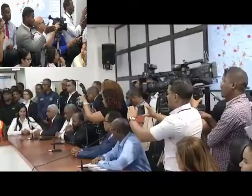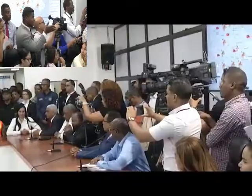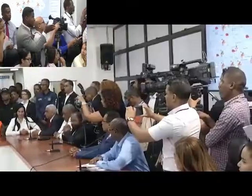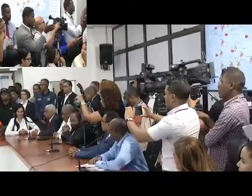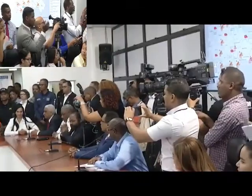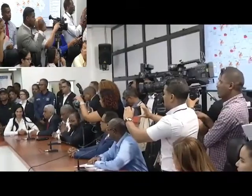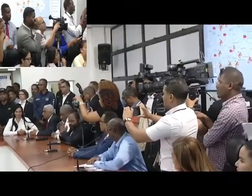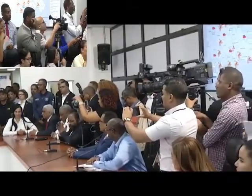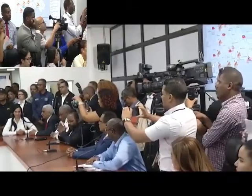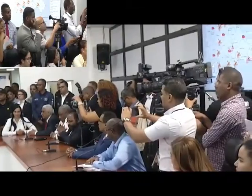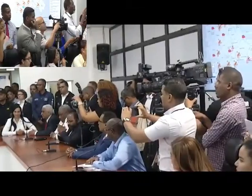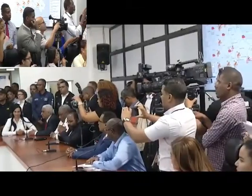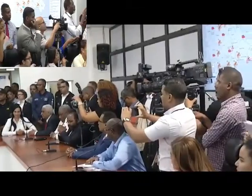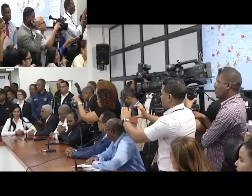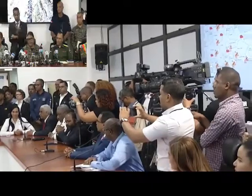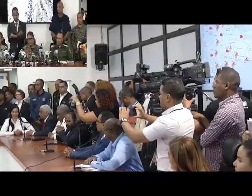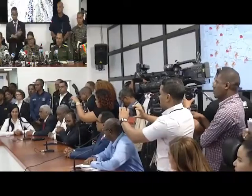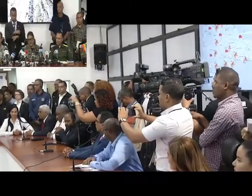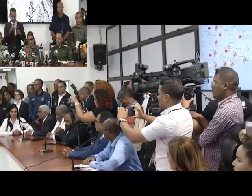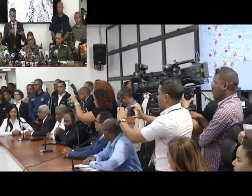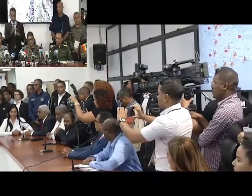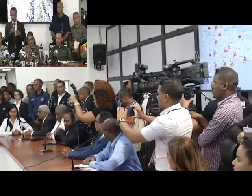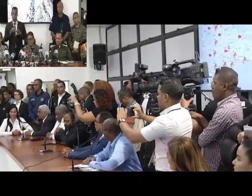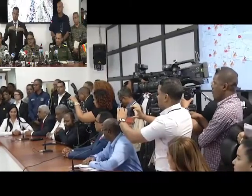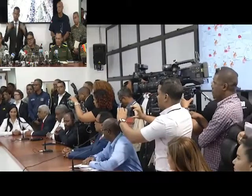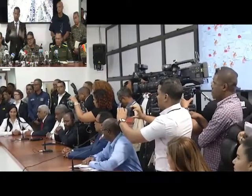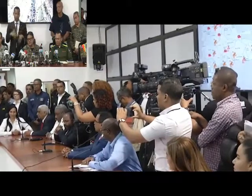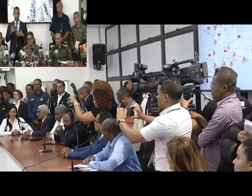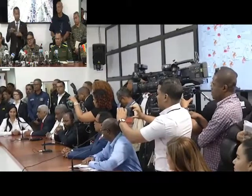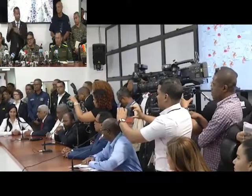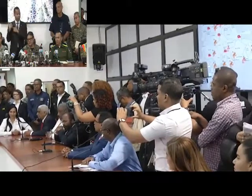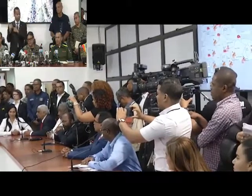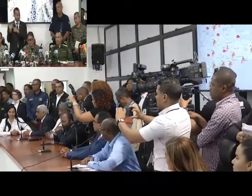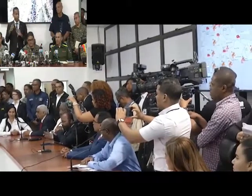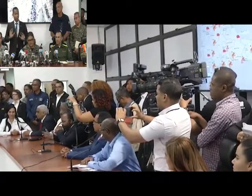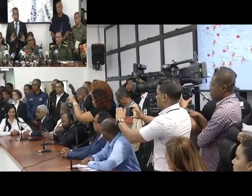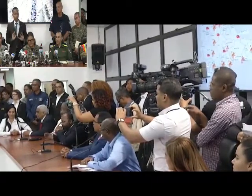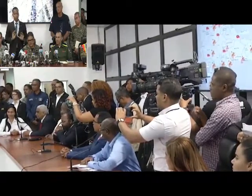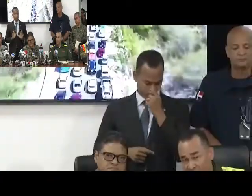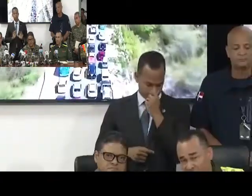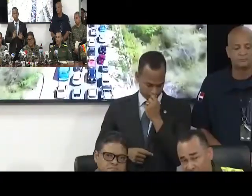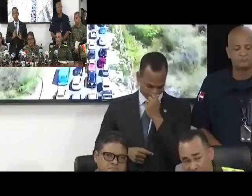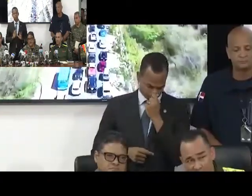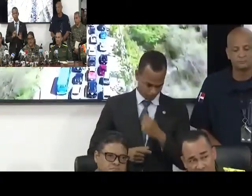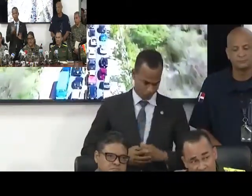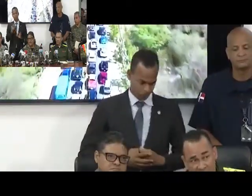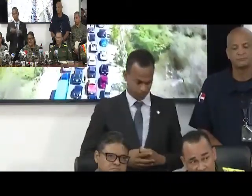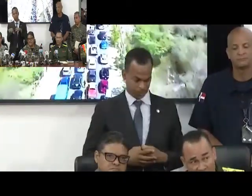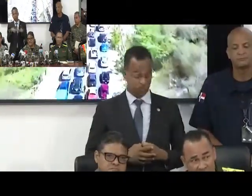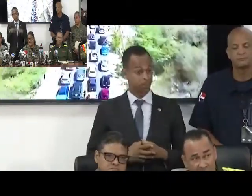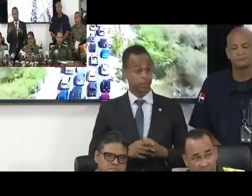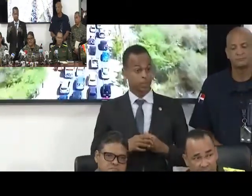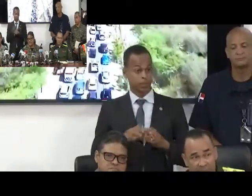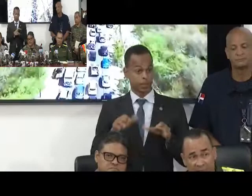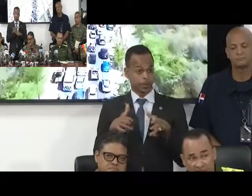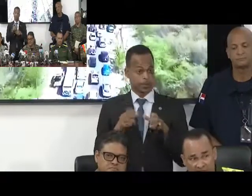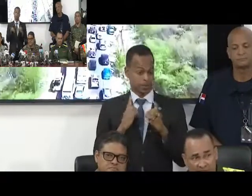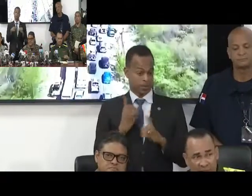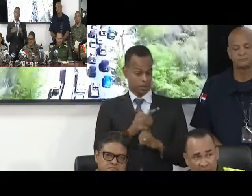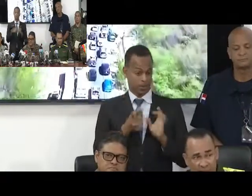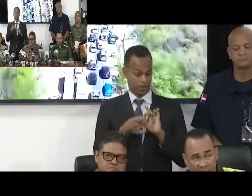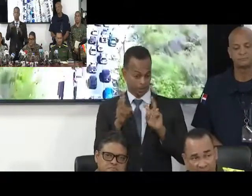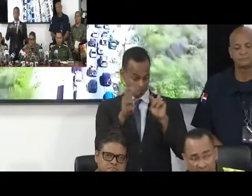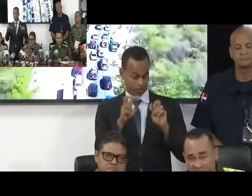viernes? Bueno, las autoridades hicieron su parte, hicieron su rol. Se cumplió a cabalidad el tema de que